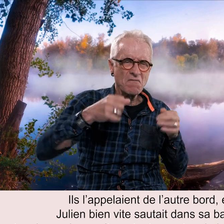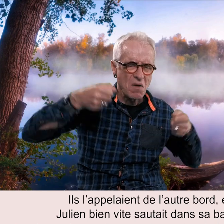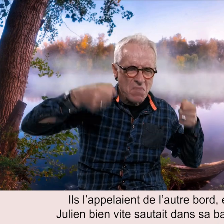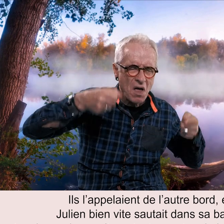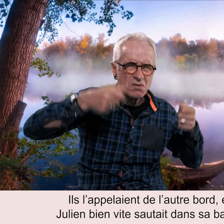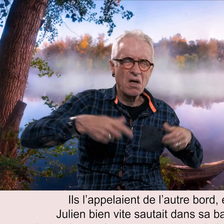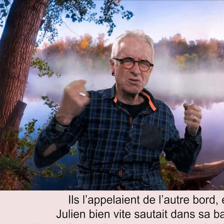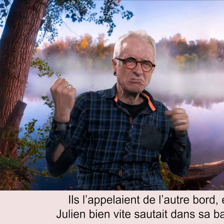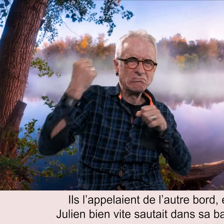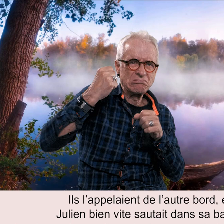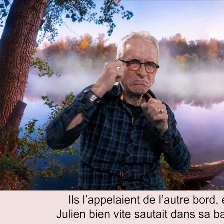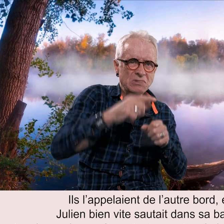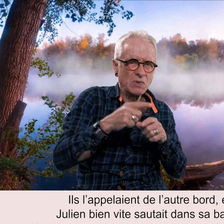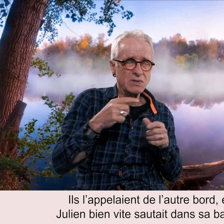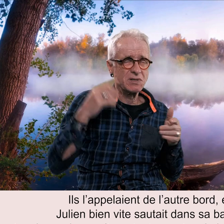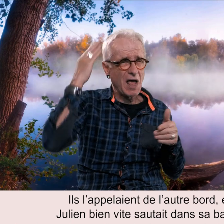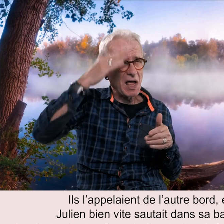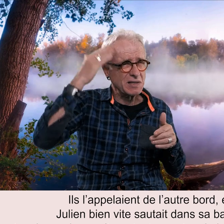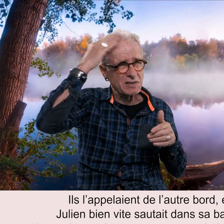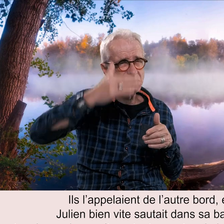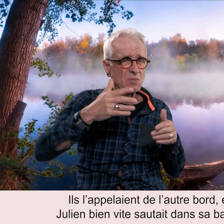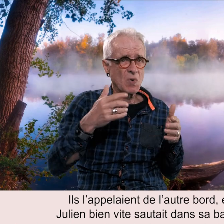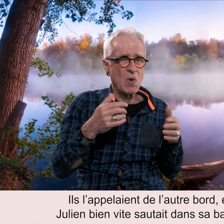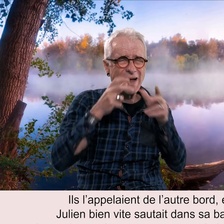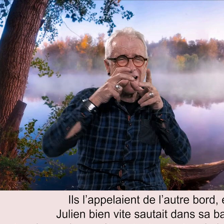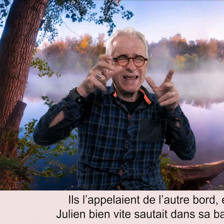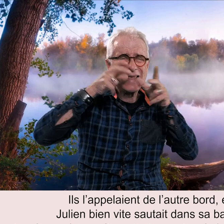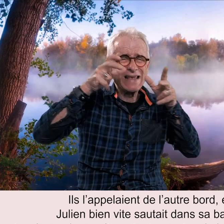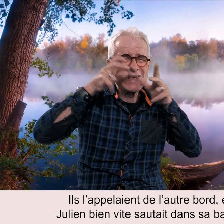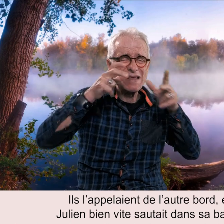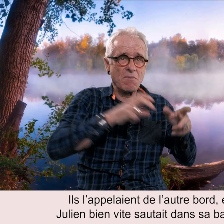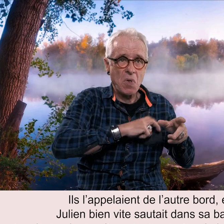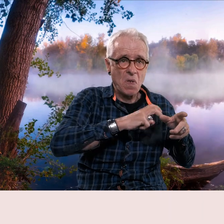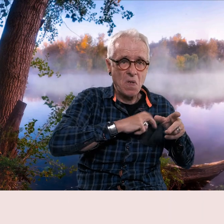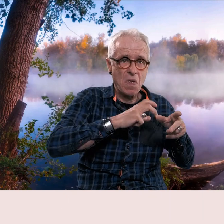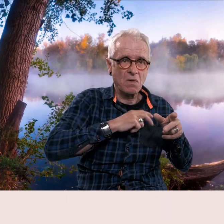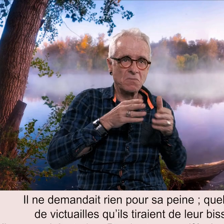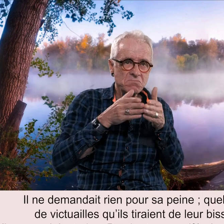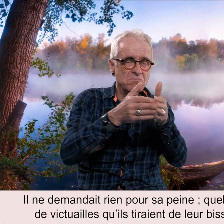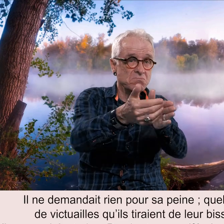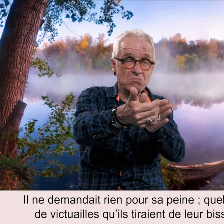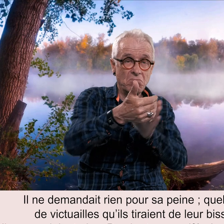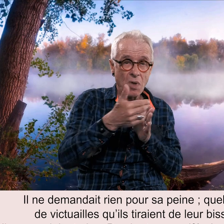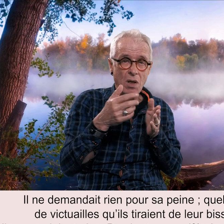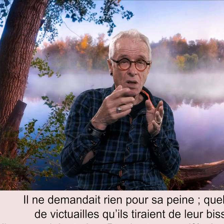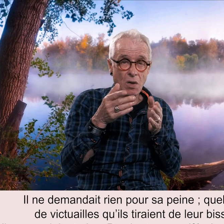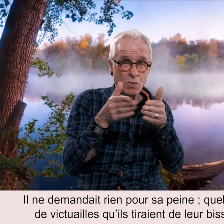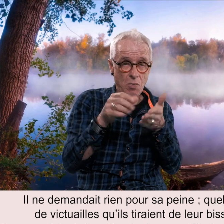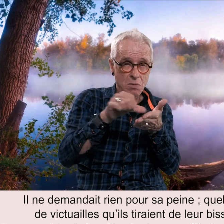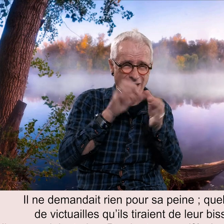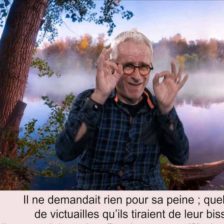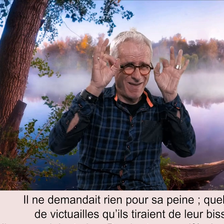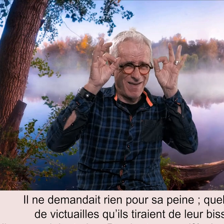bagages et de fardeaux sans compter les bêtes de somme qui, ruant de peur, augmentaient l'encombrement. Il ne demandait rien pour sa peine.